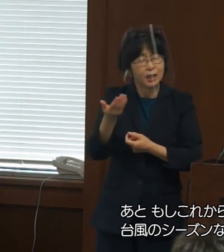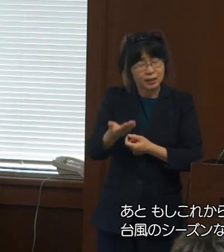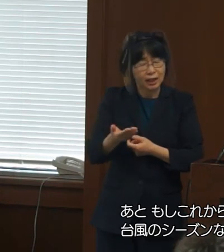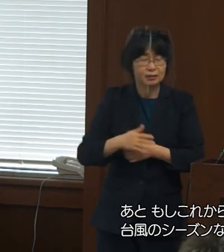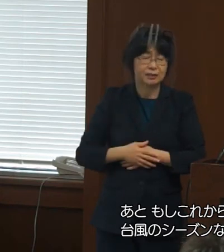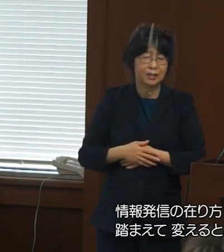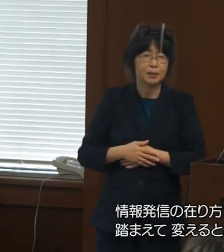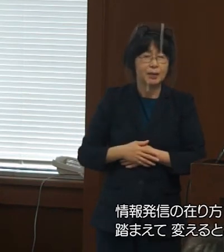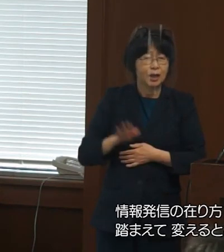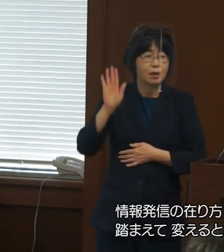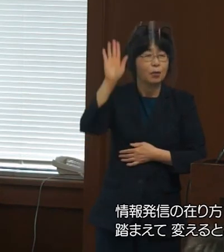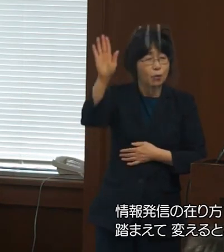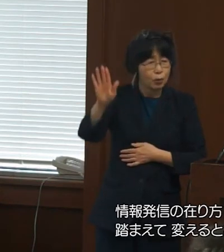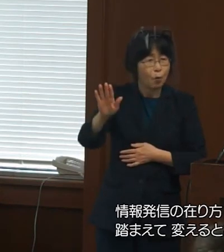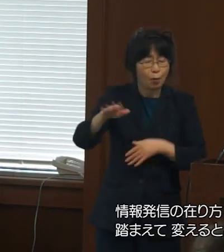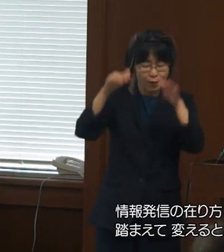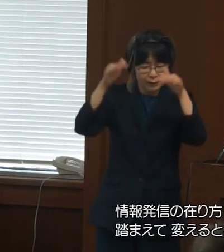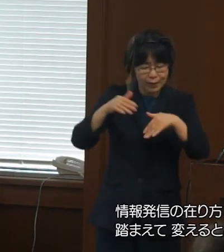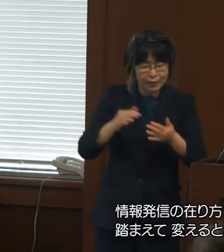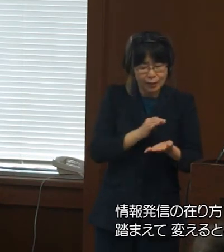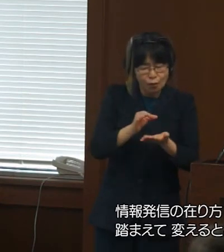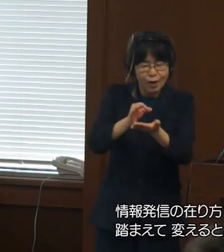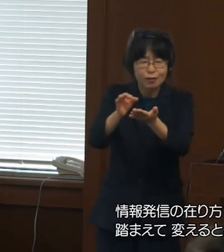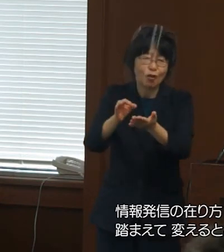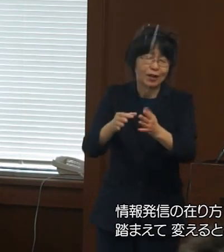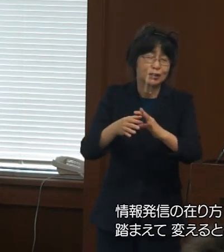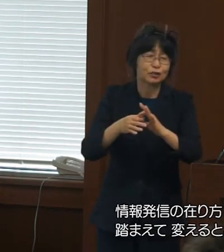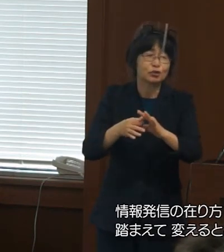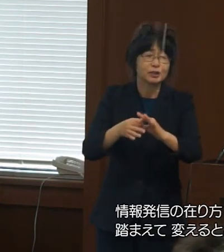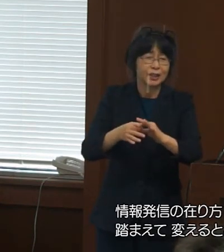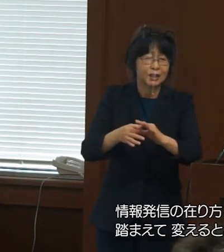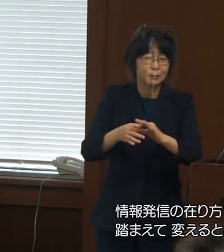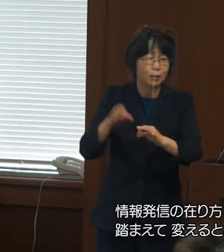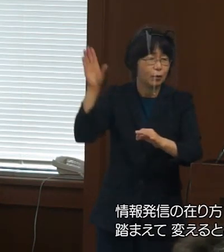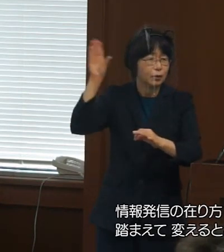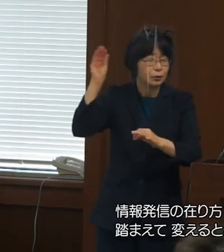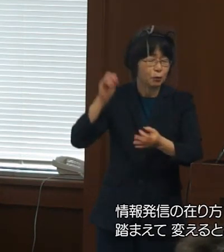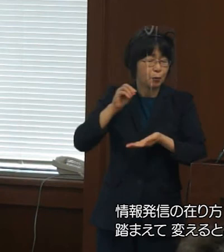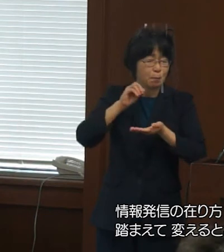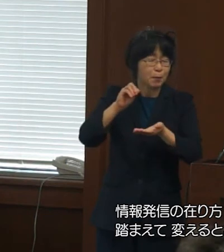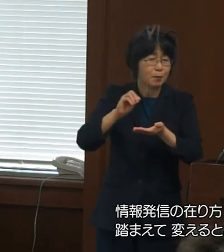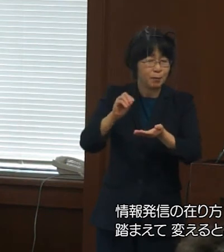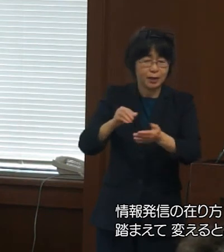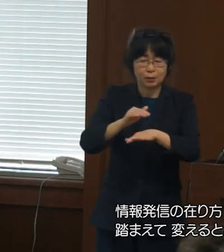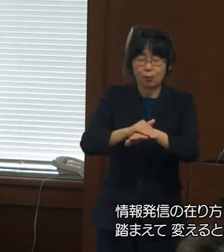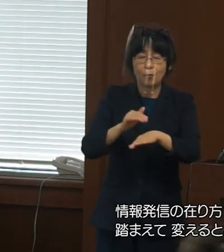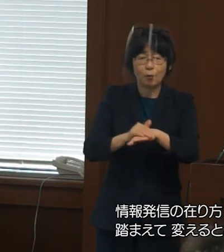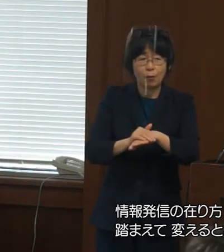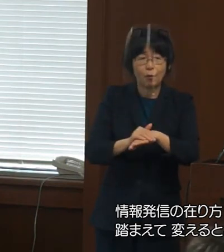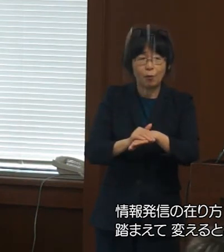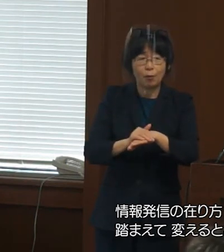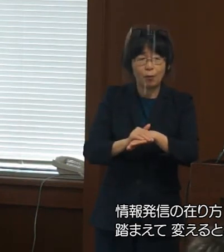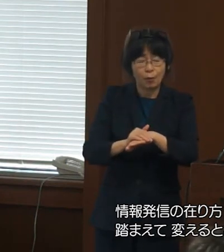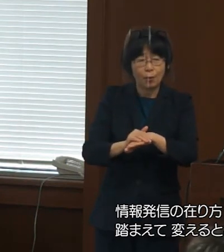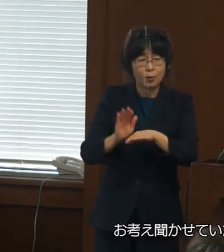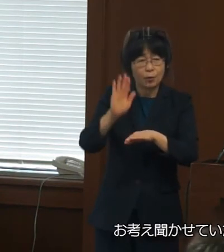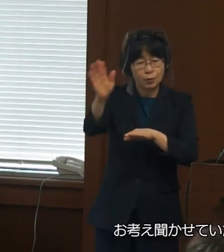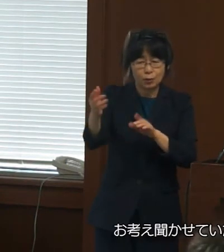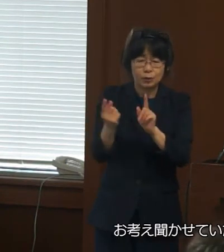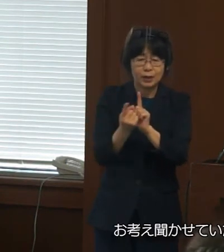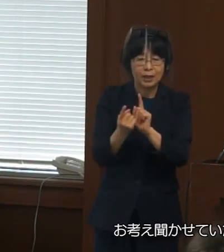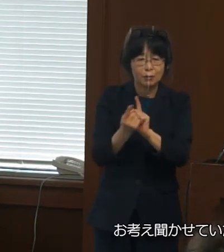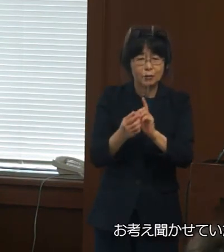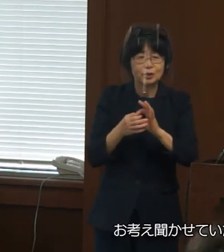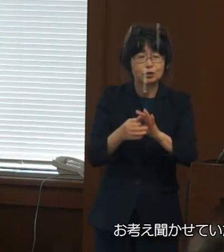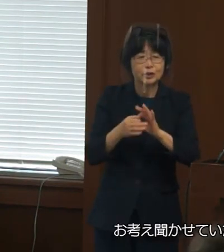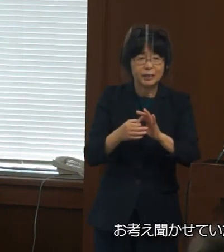などを迎えるにあたって情報発信のあり方、もし何か今回の対応を踏まえて変えるところがあればお考